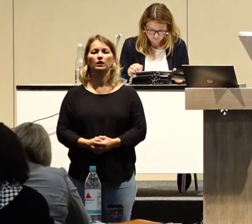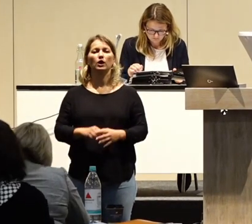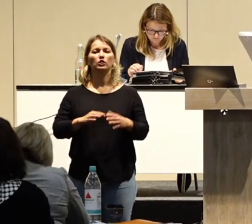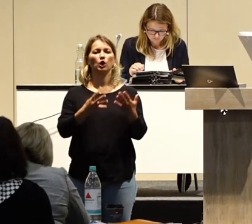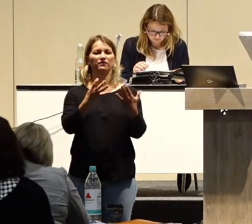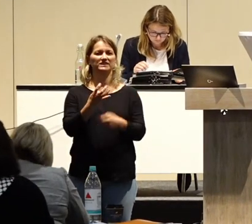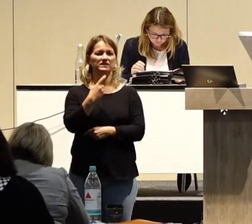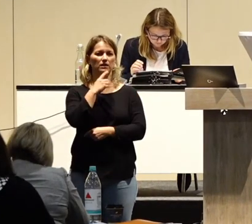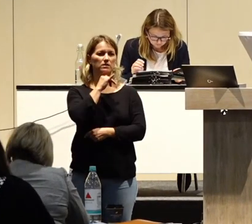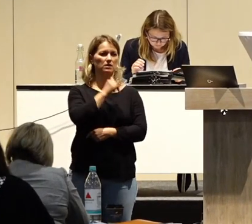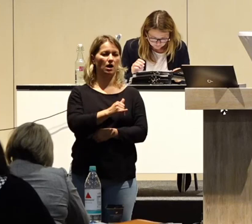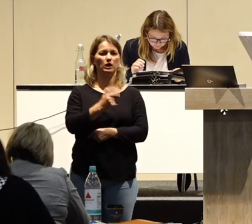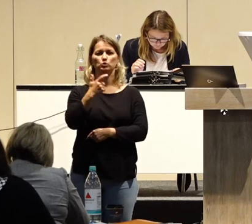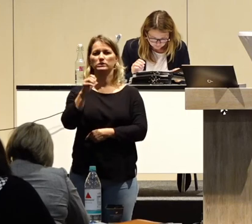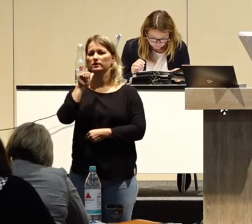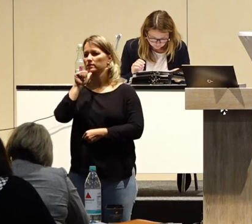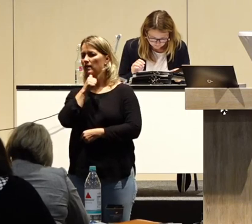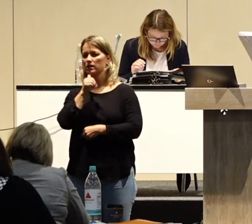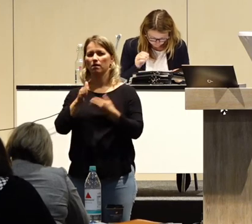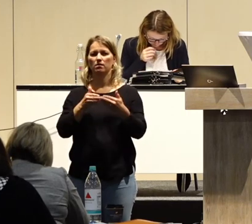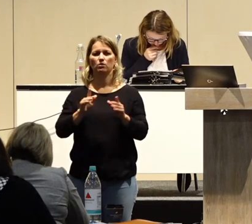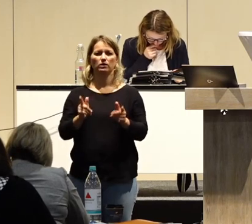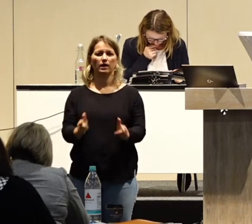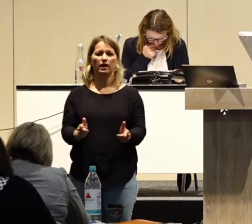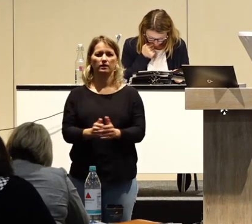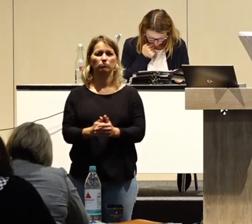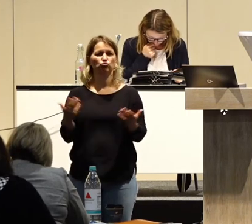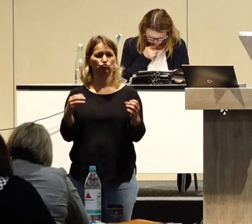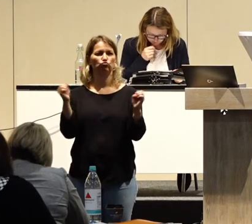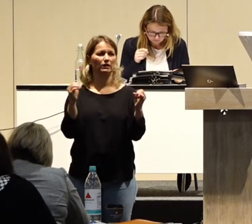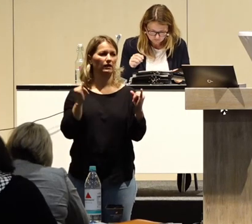Ja, 49 Ja-Stimmen, 20 Nein-Stimmen, keine Enthaltung. Damit wäre das so beschlossen.